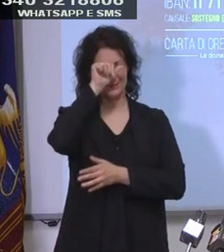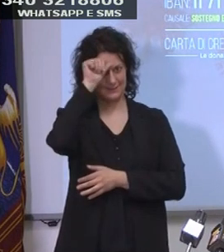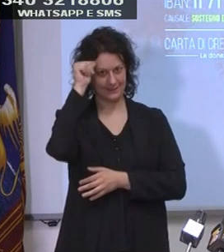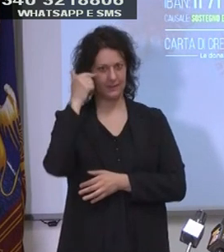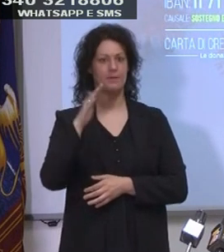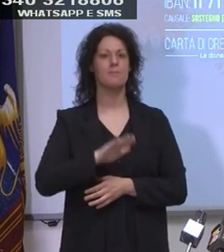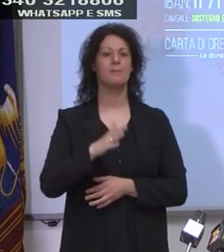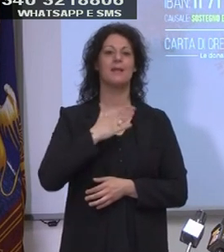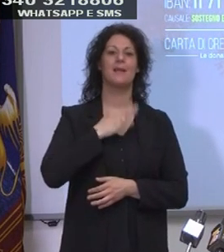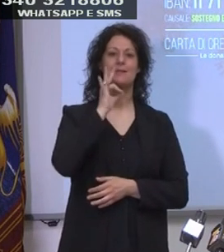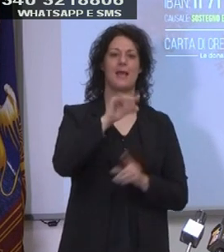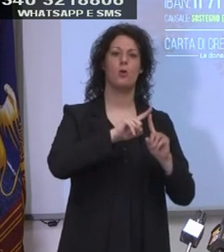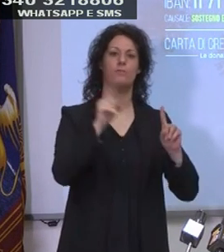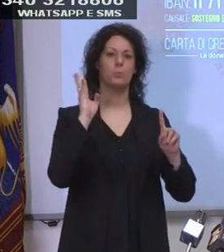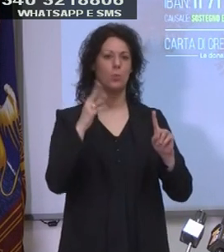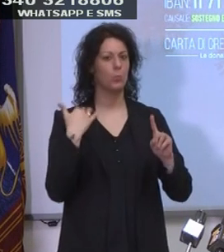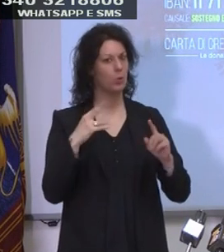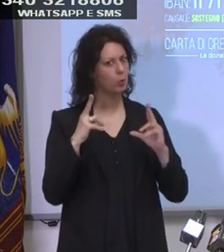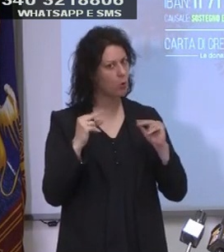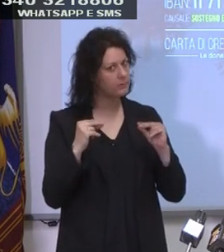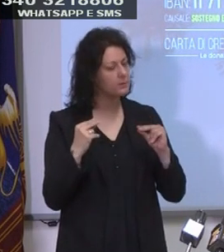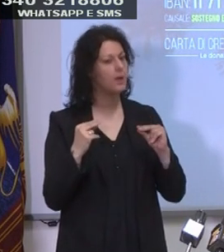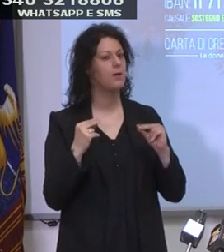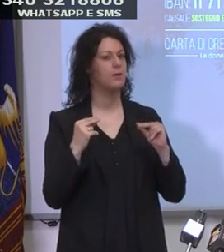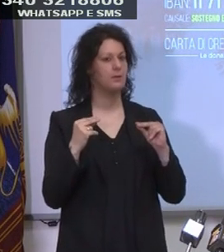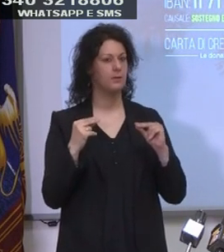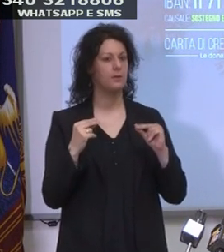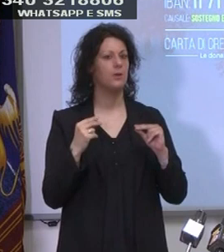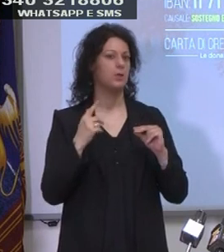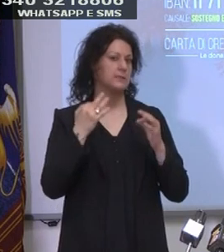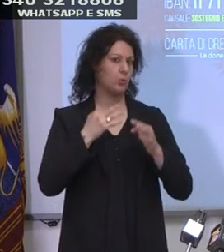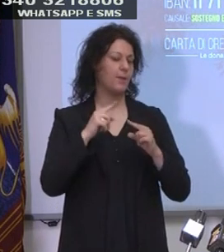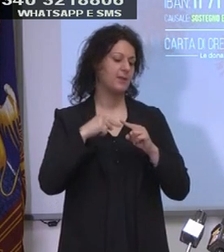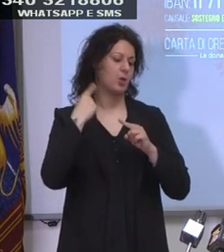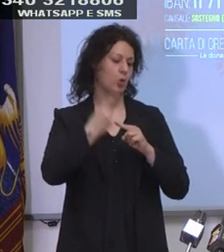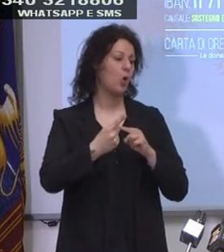una novità molto importante, che lei poi normerà nel dettaglio